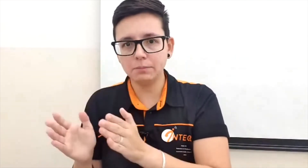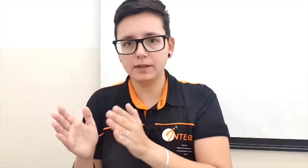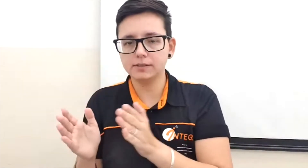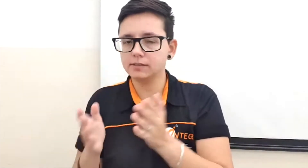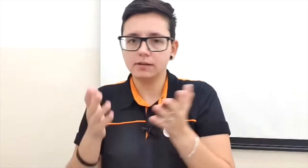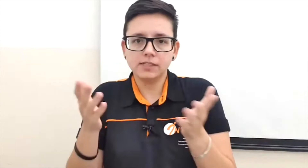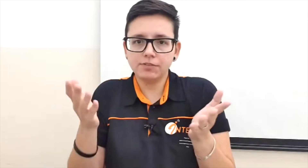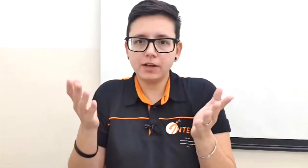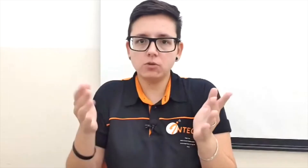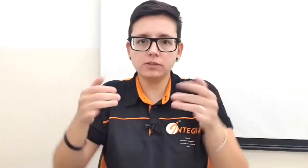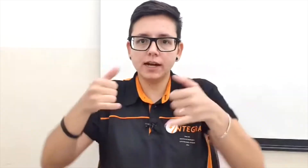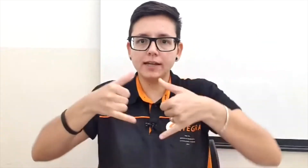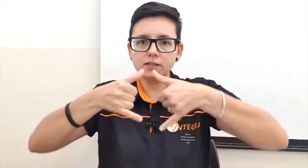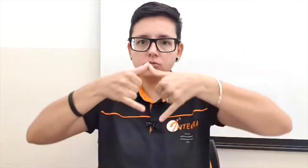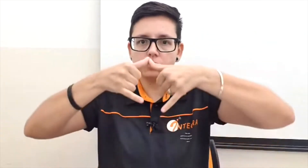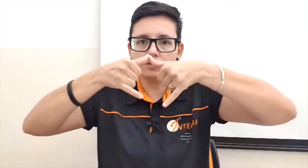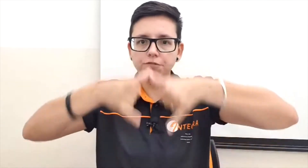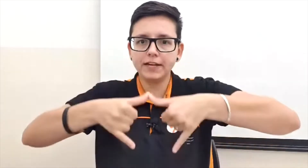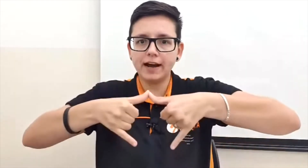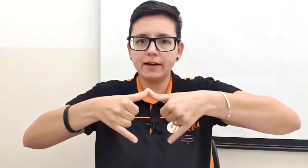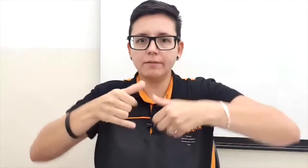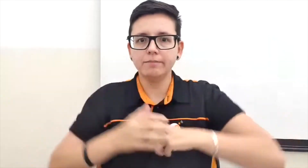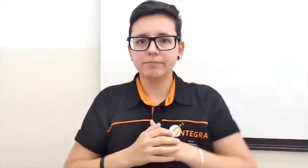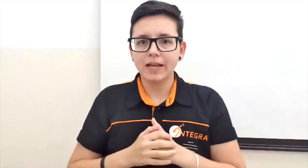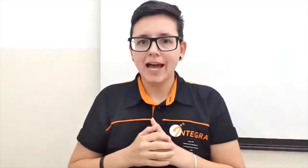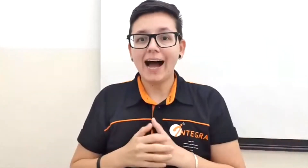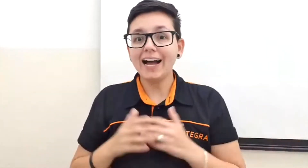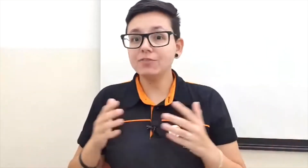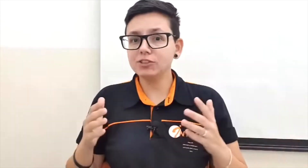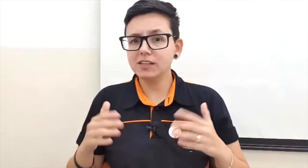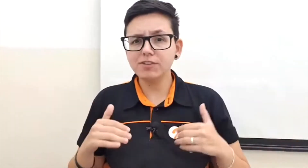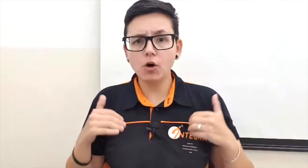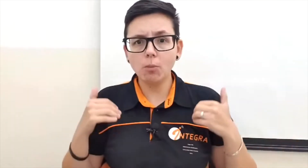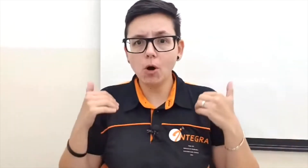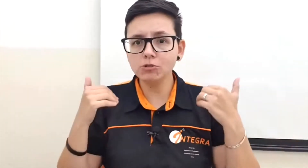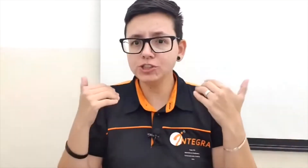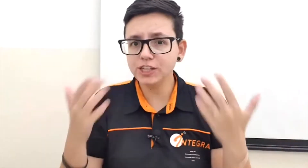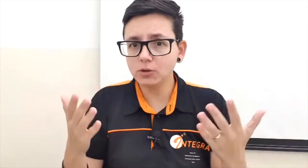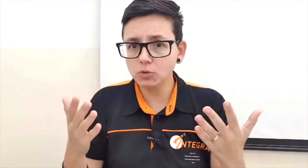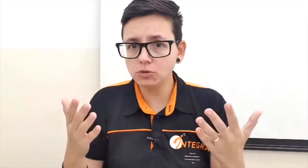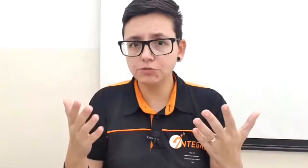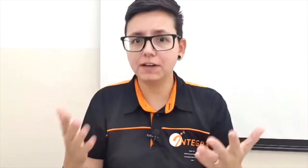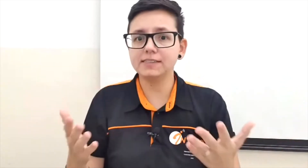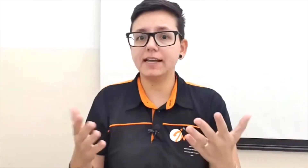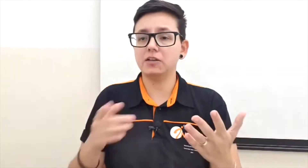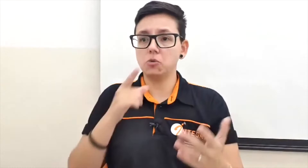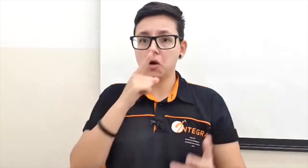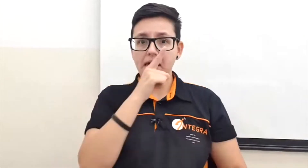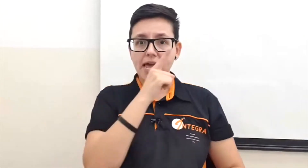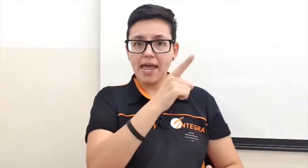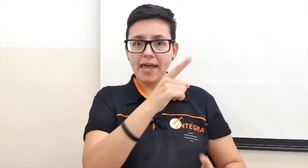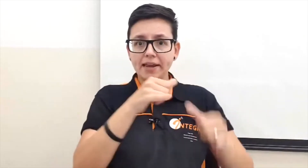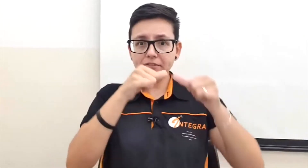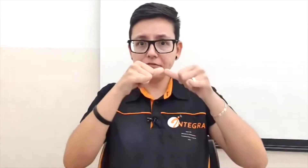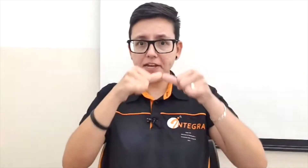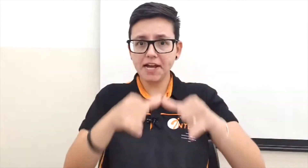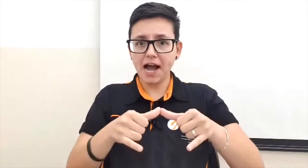libras? Você vai encontrar isso, ficar. Aí você vê um monte de aluno fazendo ele